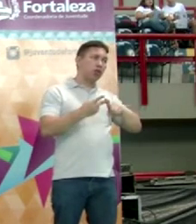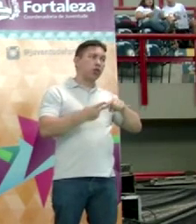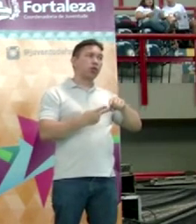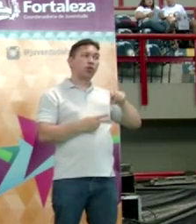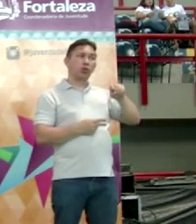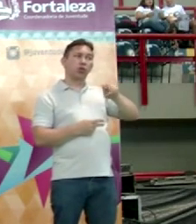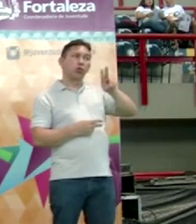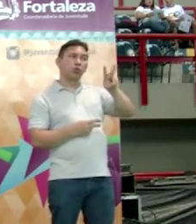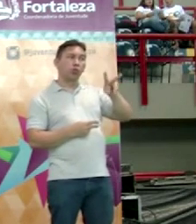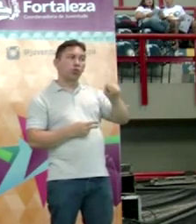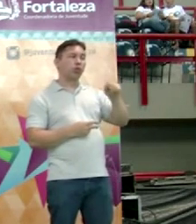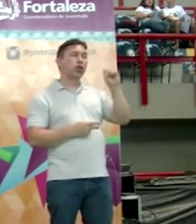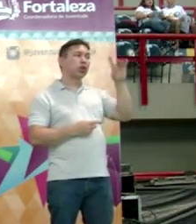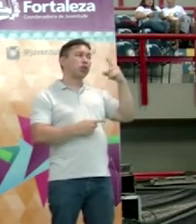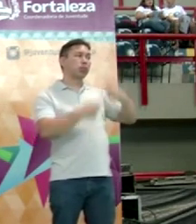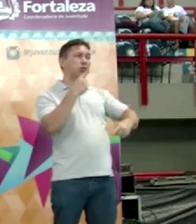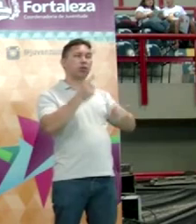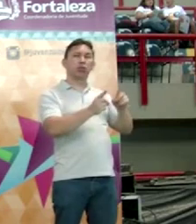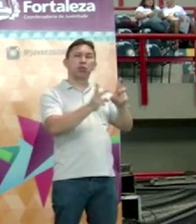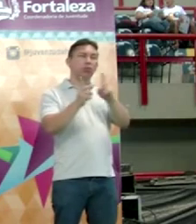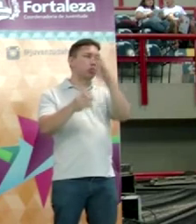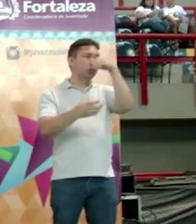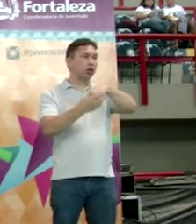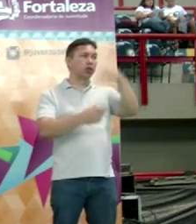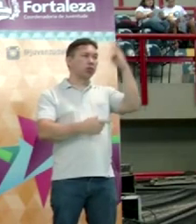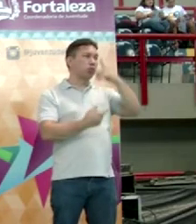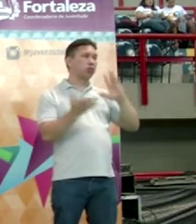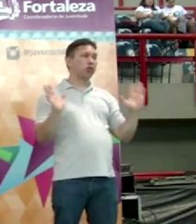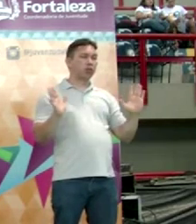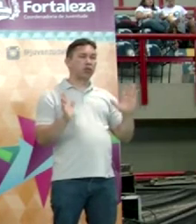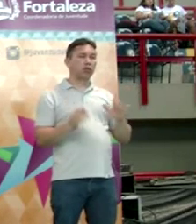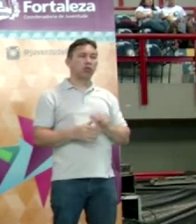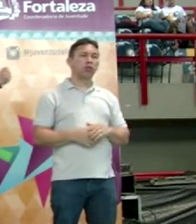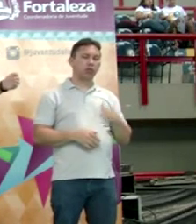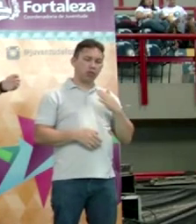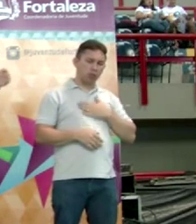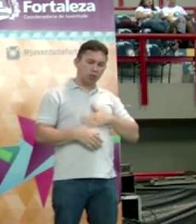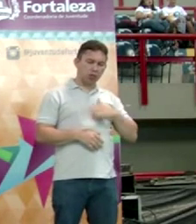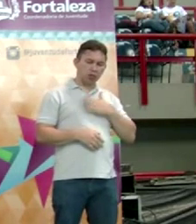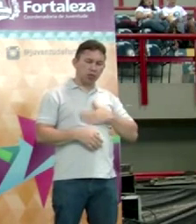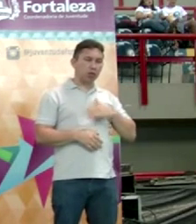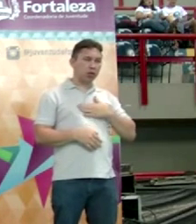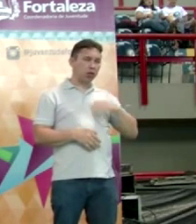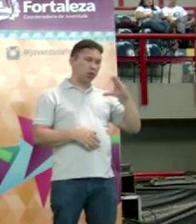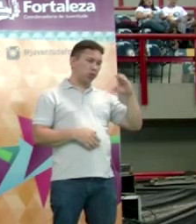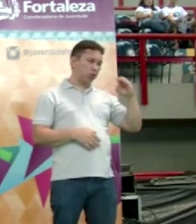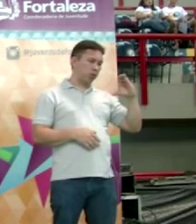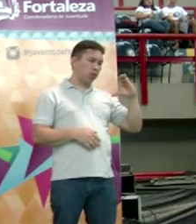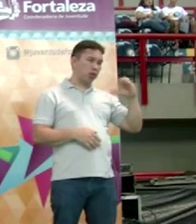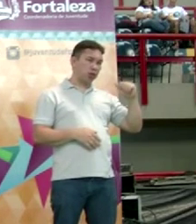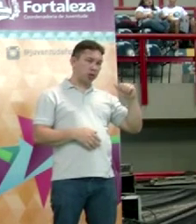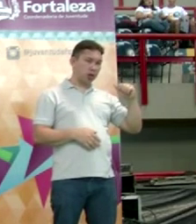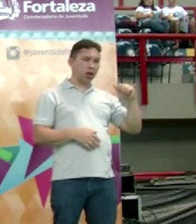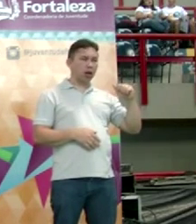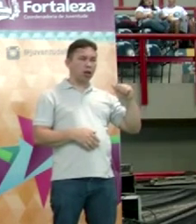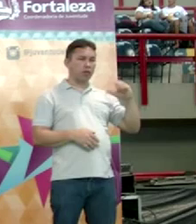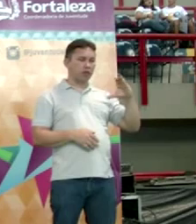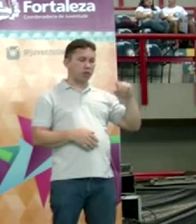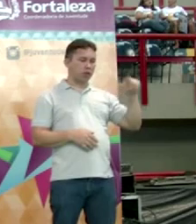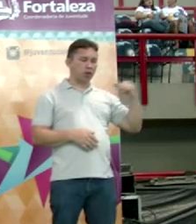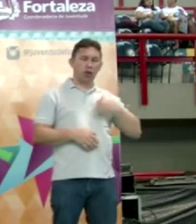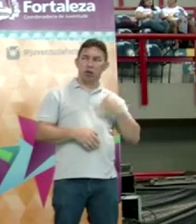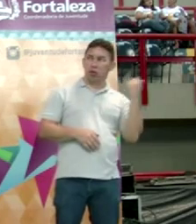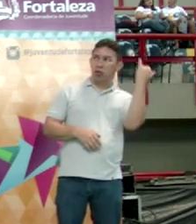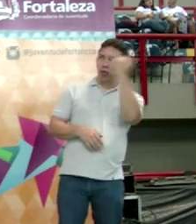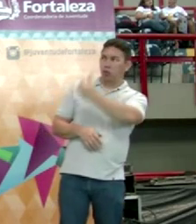laranja, senão eles iam ser proibidos de ser comercializados no Brasil. Deram um intervalo de tempo para a Coca-Cola fazer isso. A Coca-Cola se